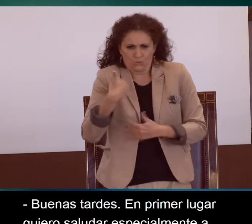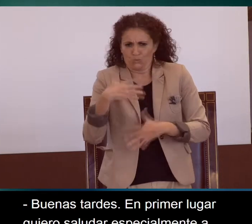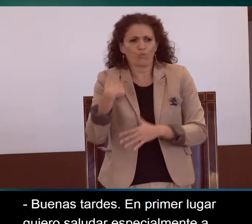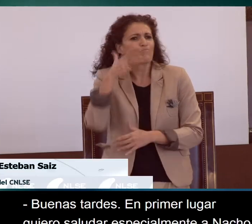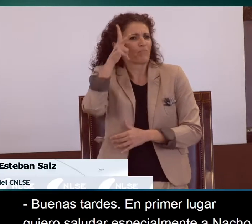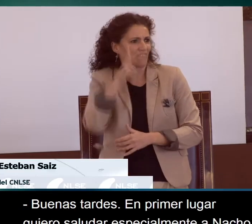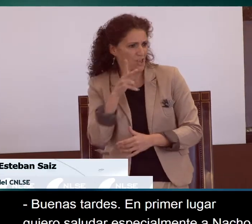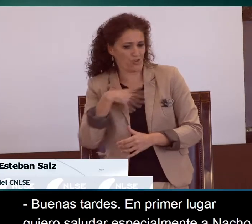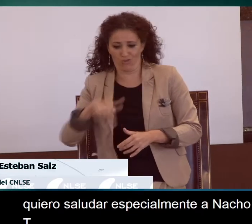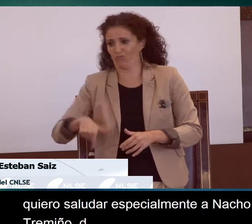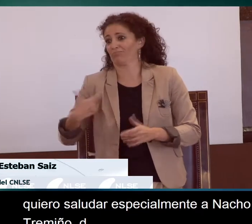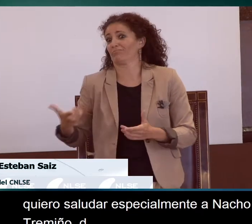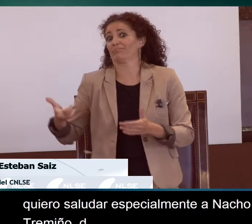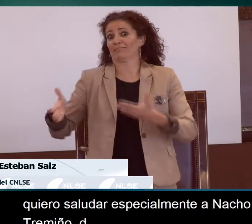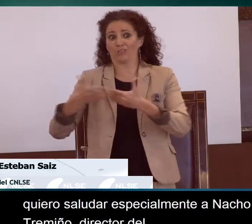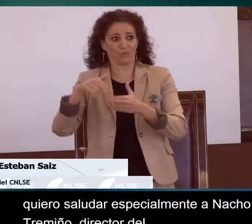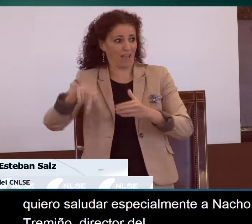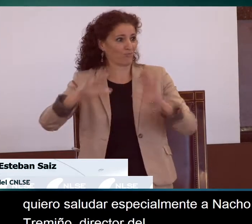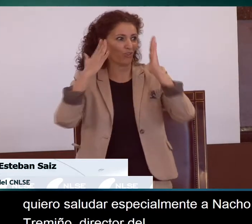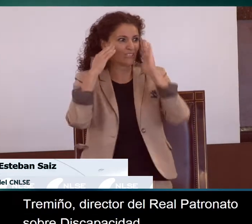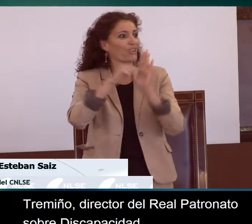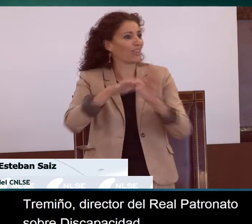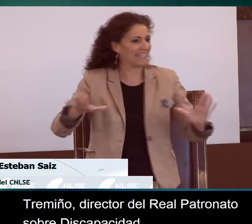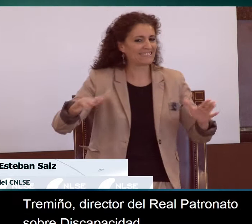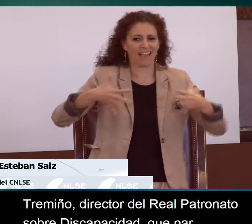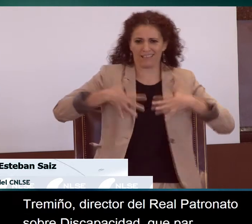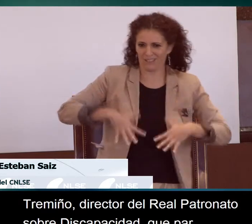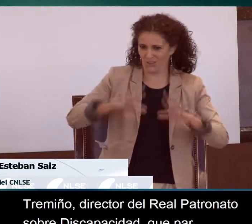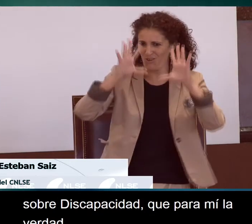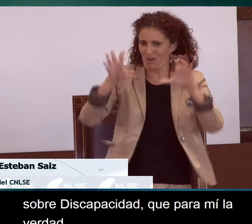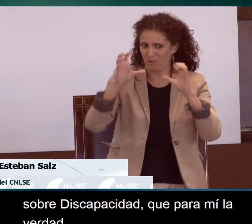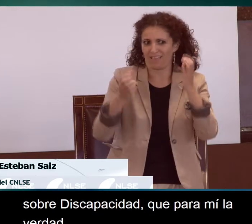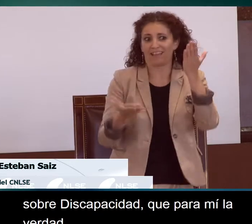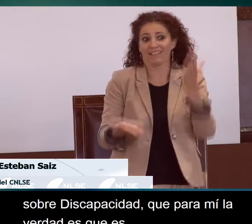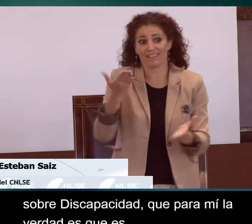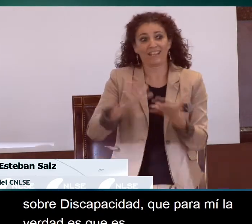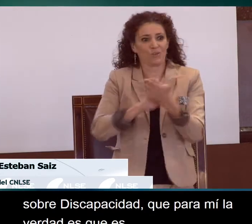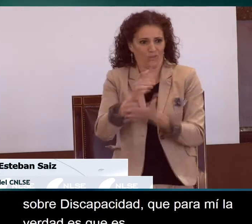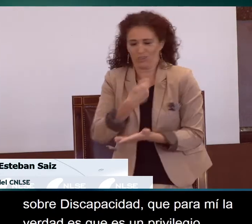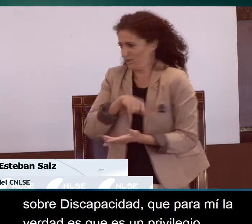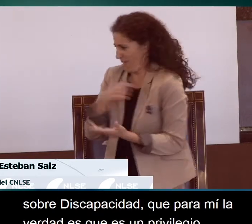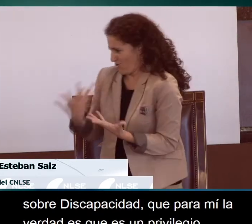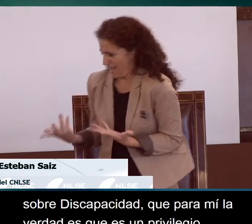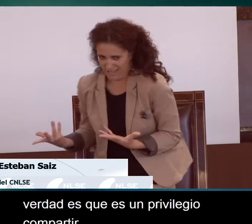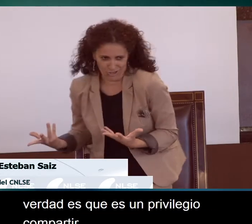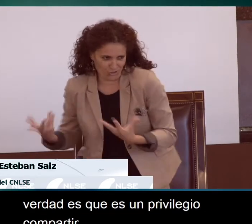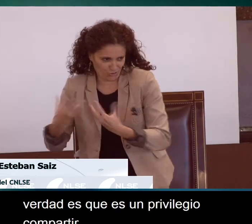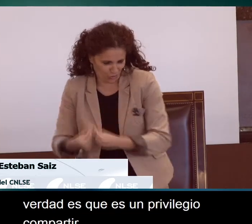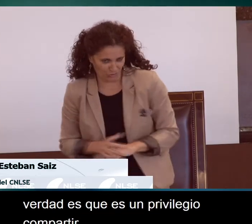que para mí la verdad es que es un privilegio compartir esta clausura del Congreso de CNSI de Adquisición, Aprendizaje y Evaluación de la Lengua de Signos